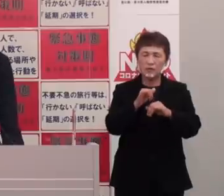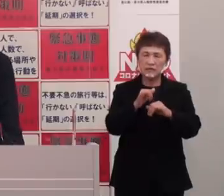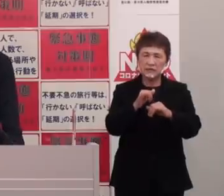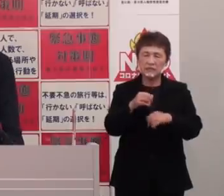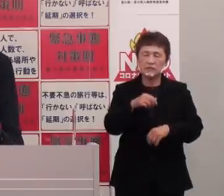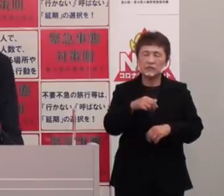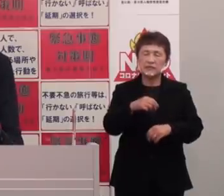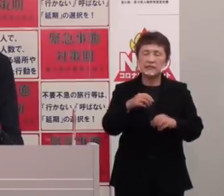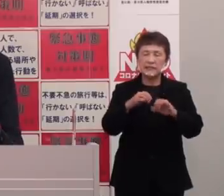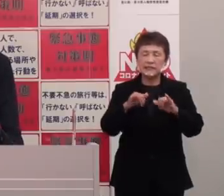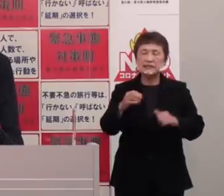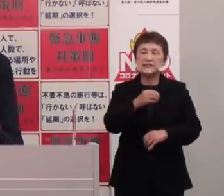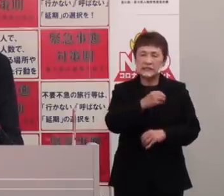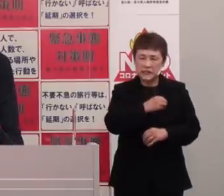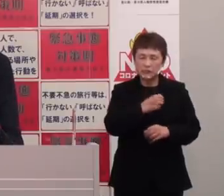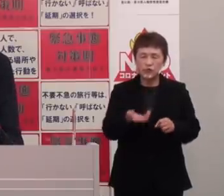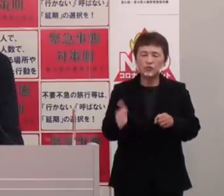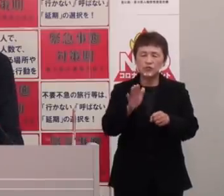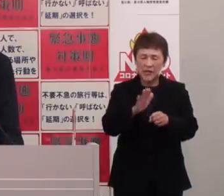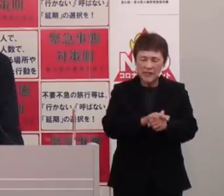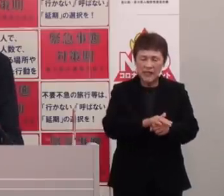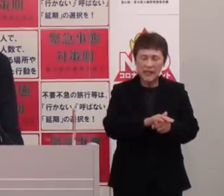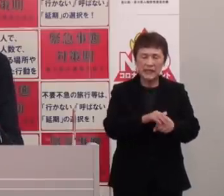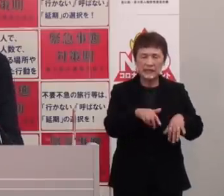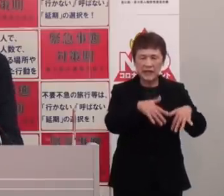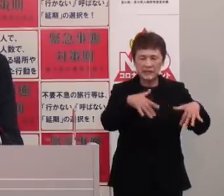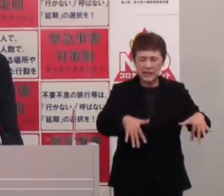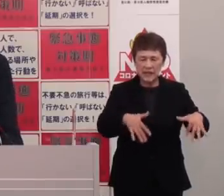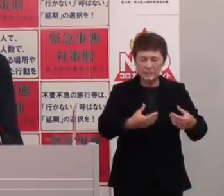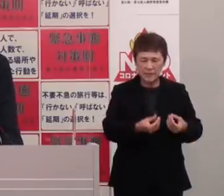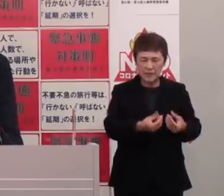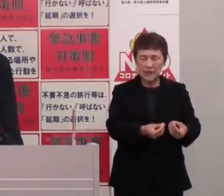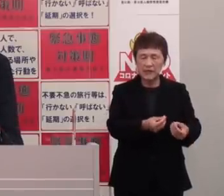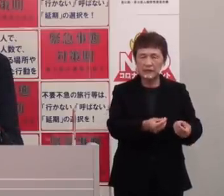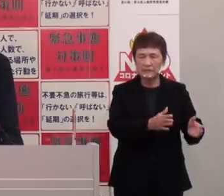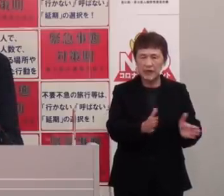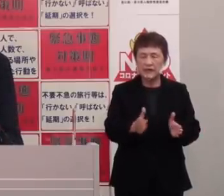ね、全てその体制が整っているのかというと、まあ、